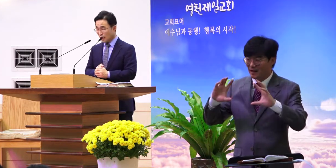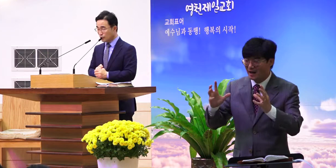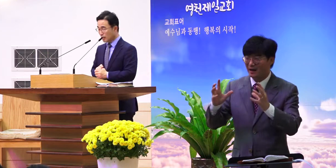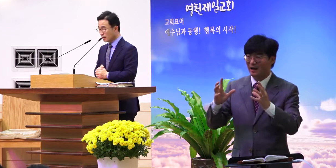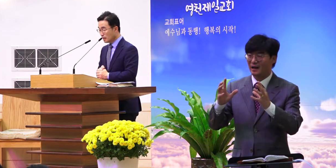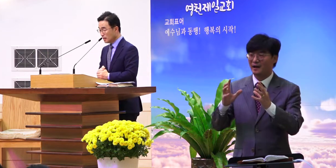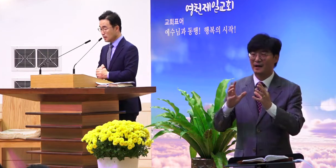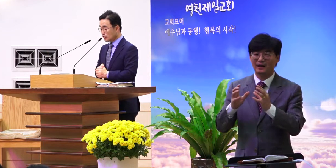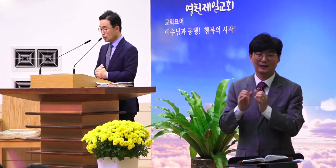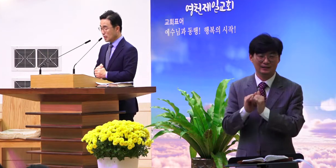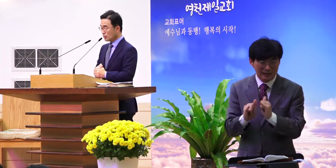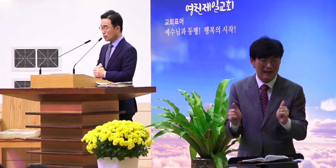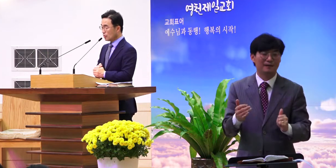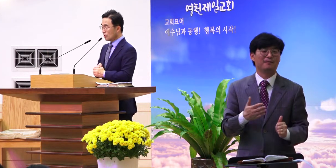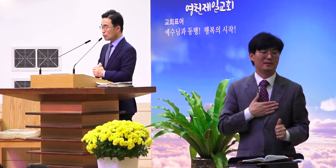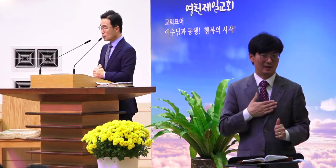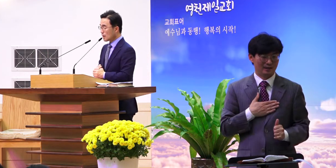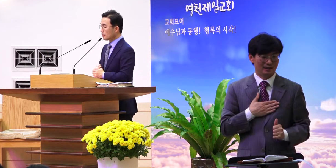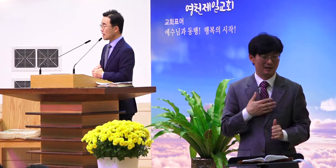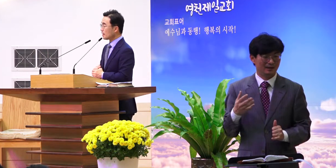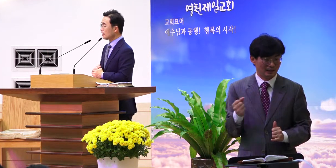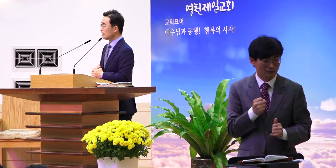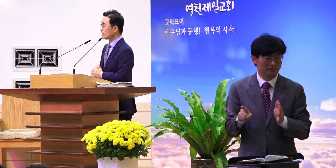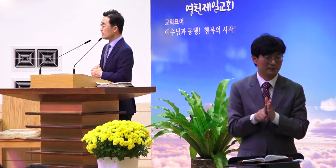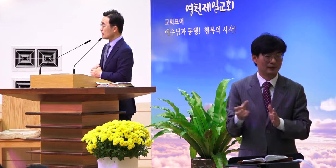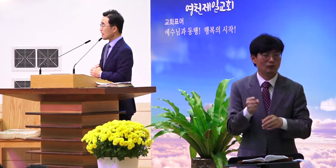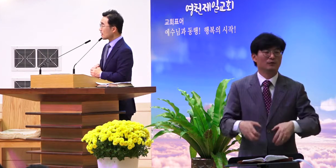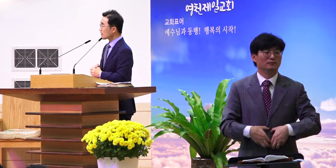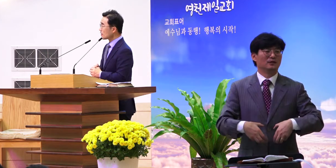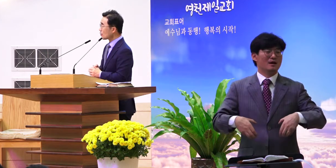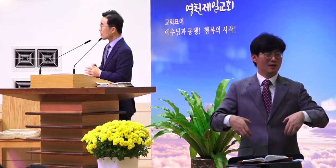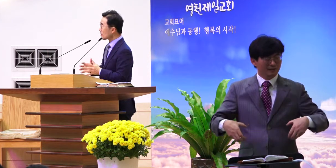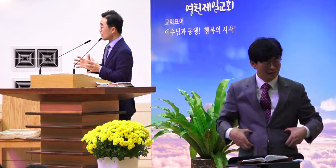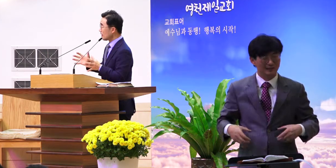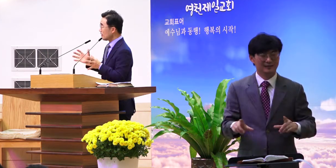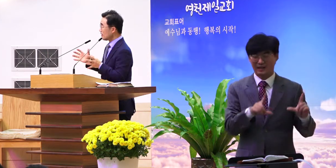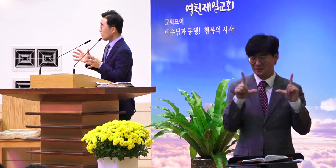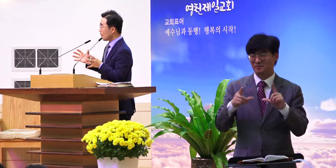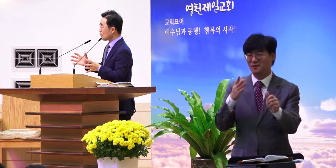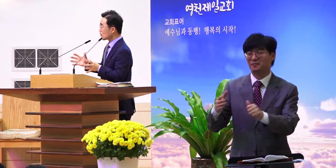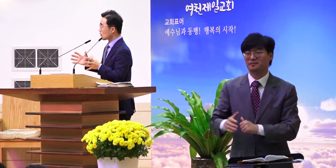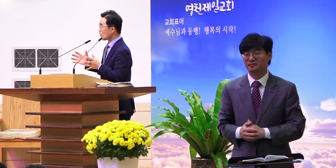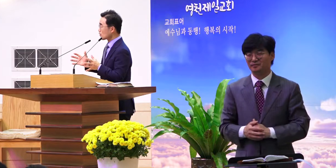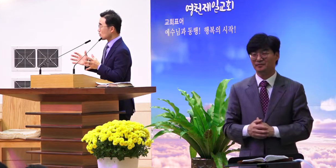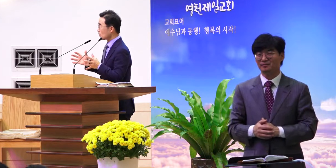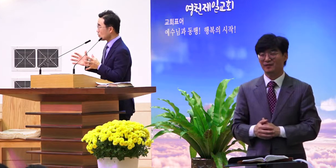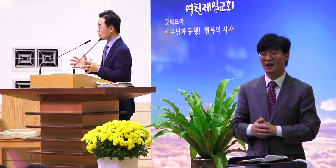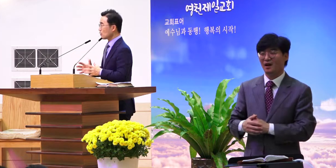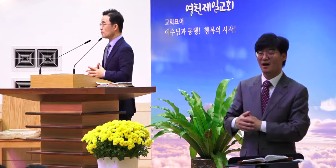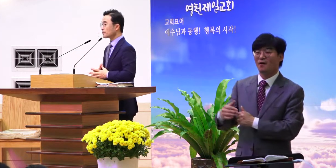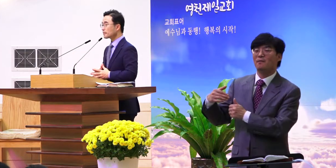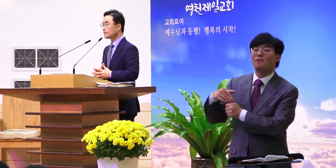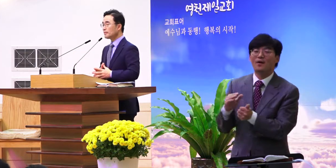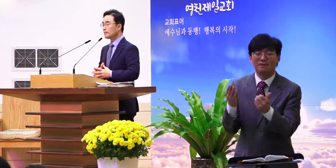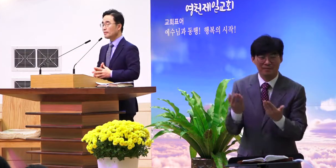여러분 가운데 있기를 주님의 이름으로 축복합니다. 하나님께서는 여러분을 그렇게 아포스톨로스로